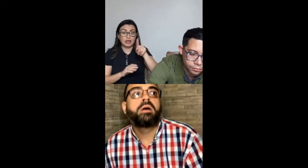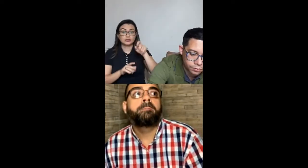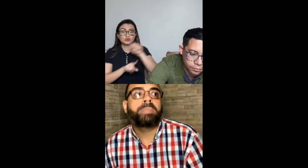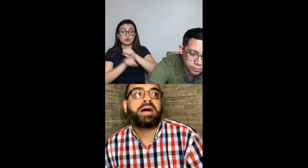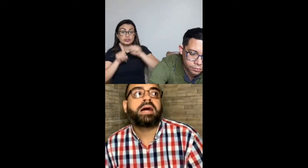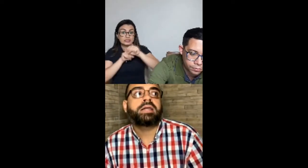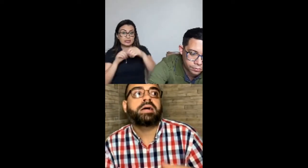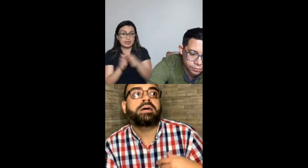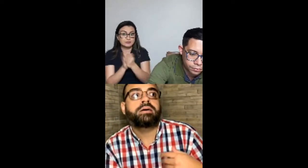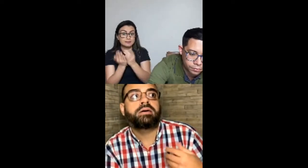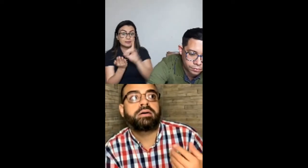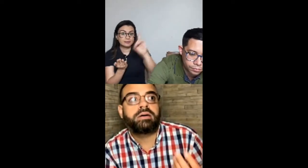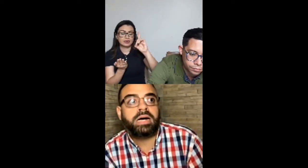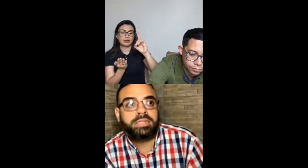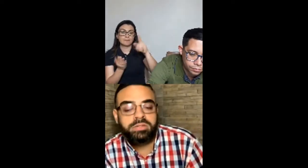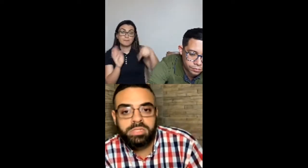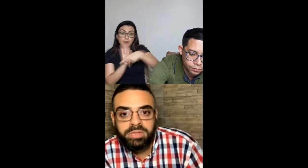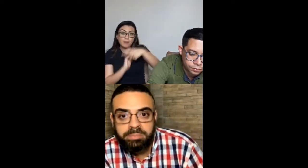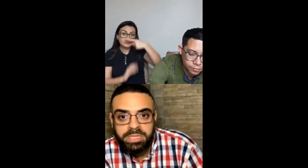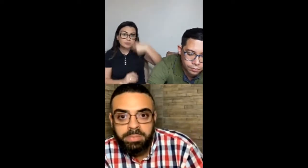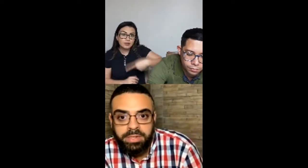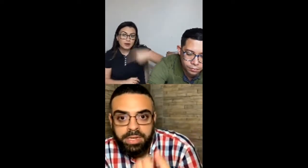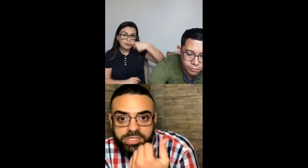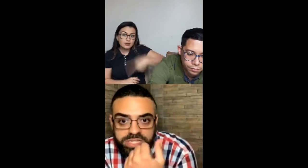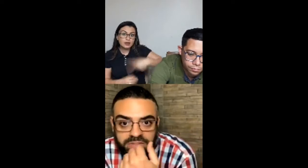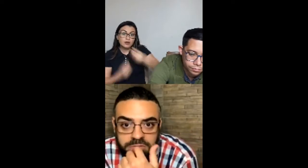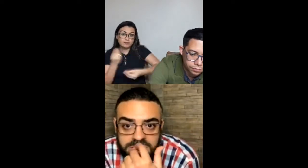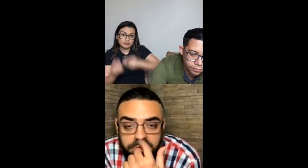da Sociedade Bíblica Tailandesa